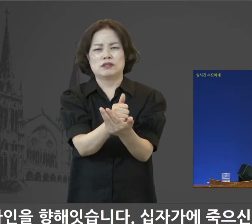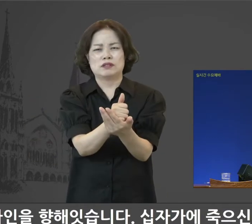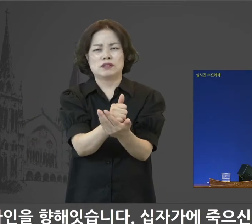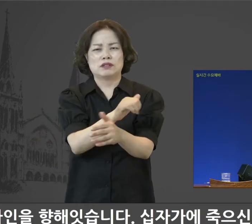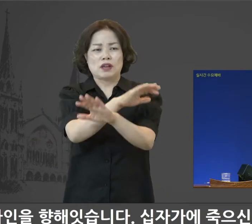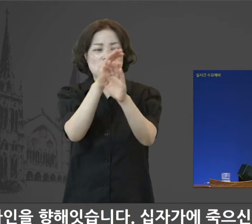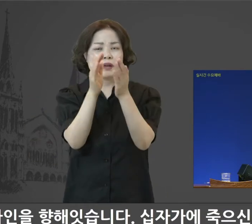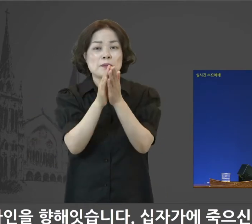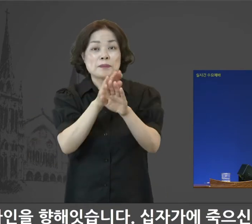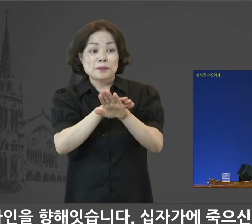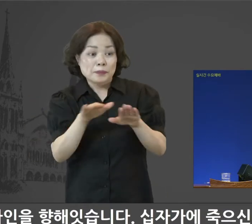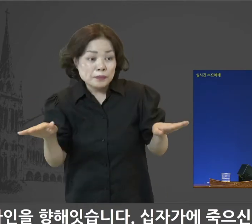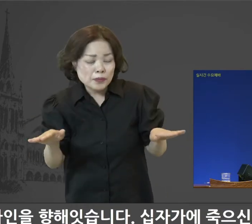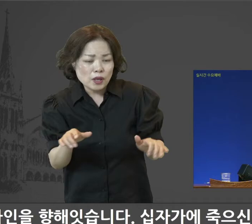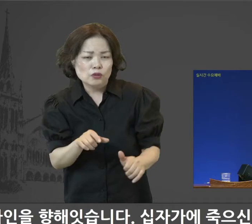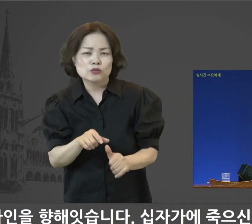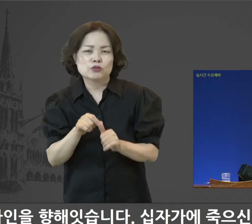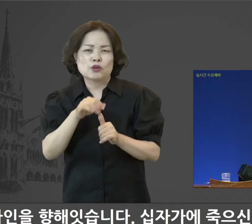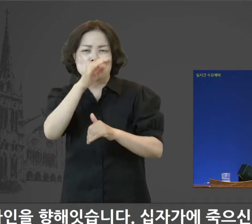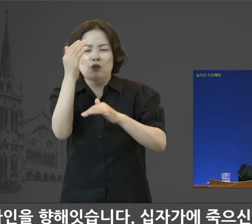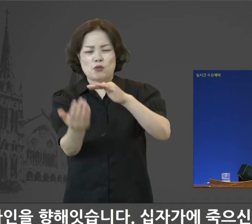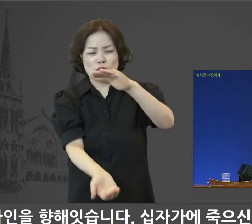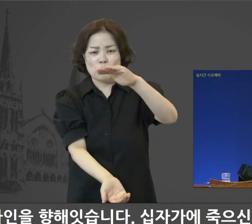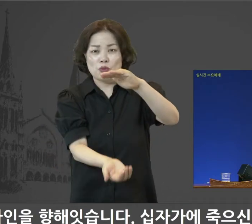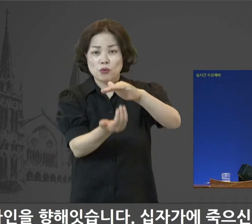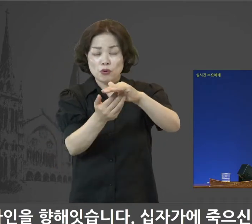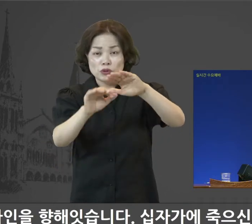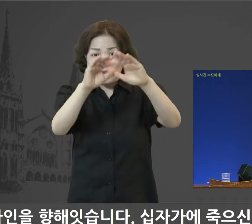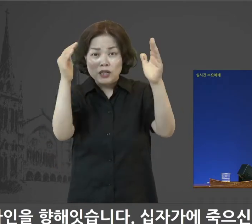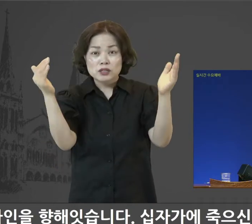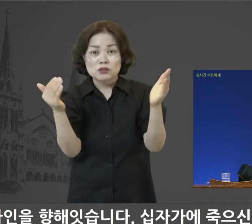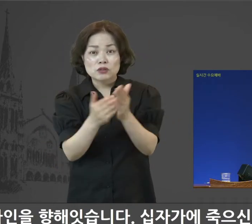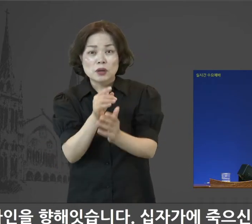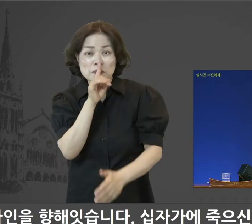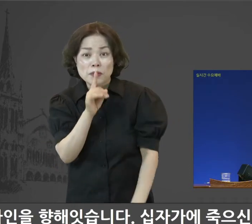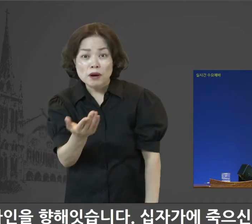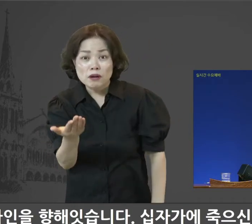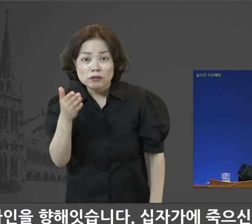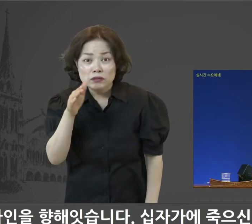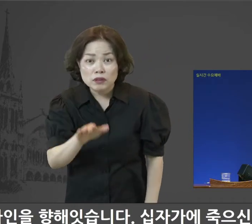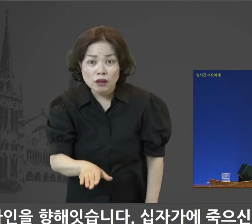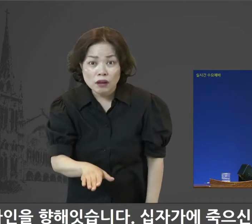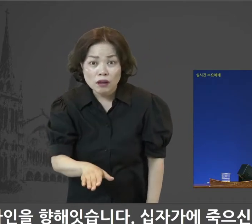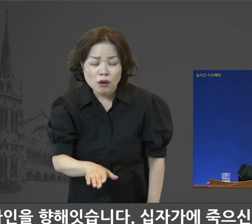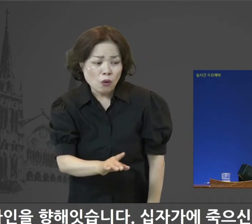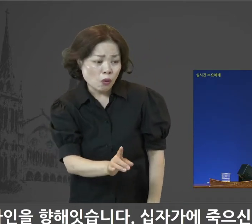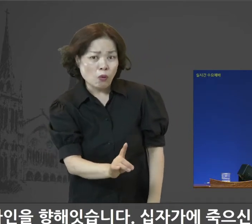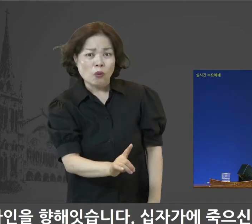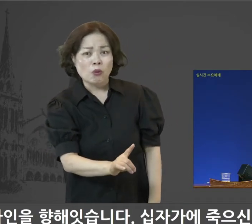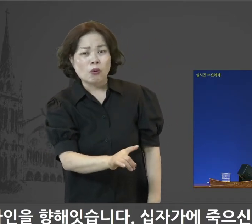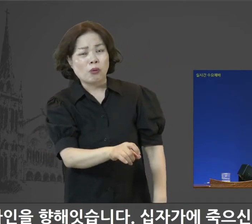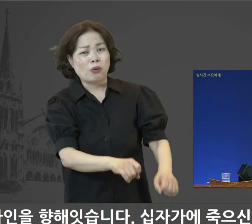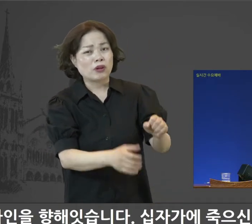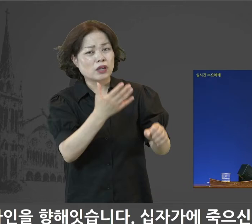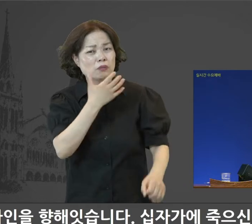주시고 우리의 구원을 완성하셨는데 다 이루었다 말씀하셨는데 어찌 행위의 복음을